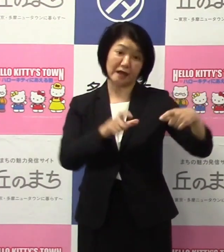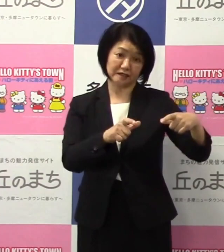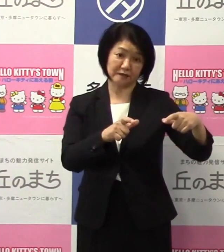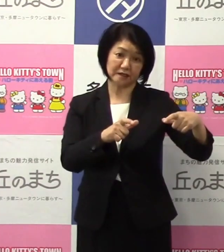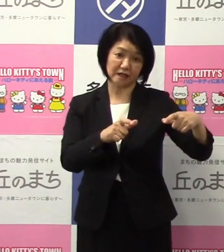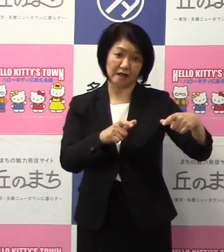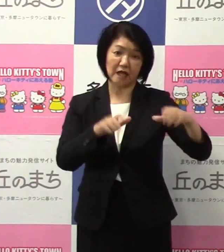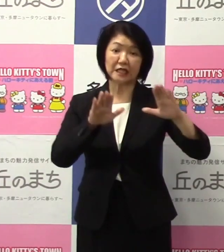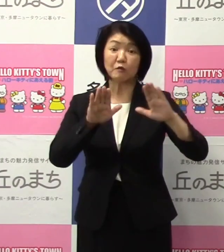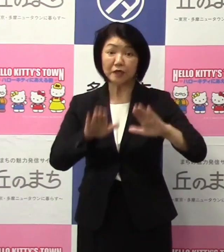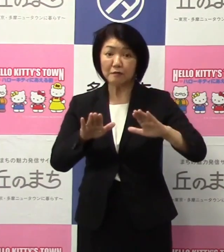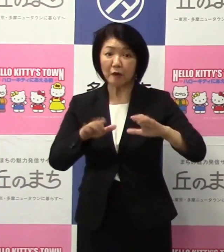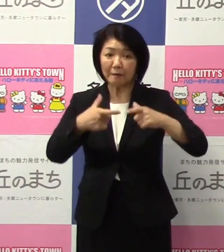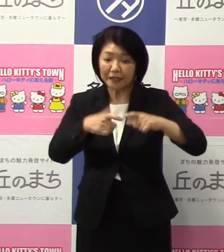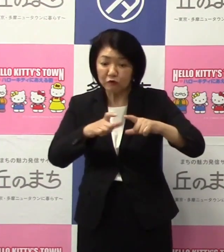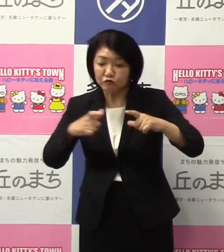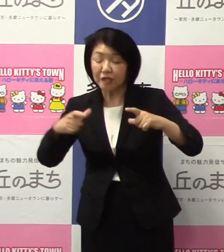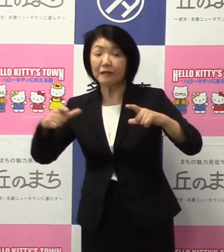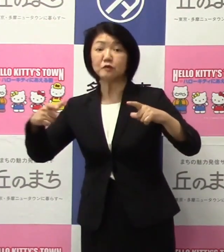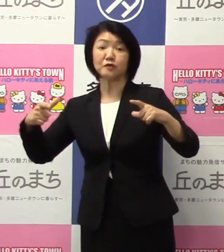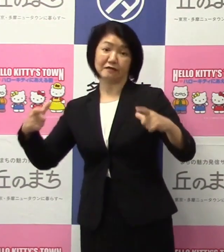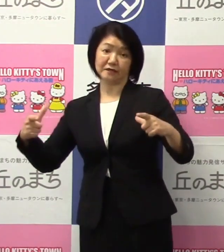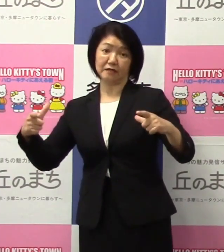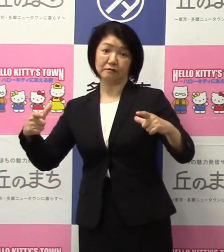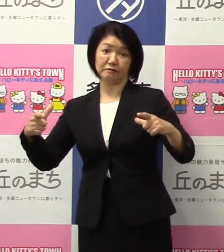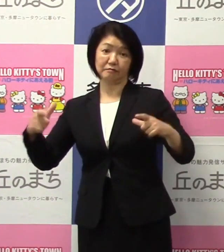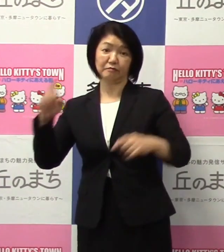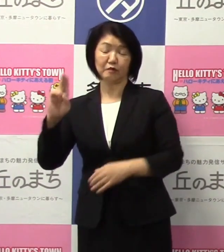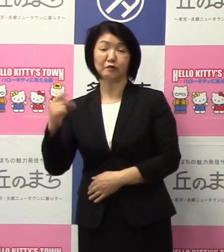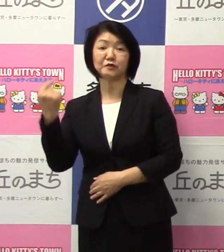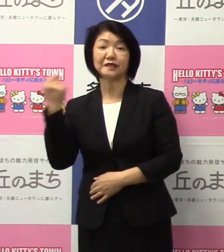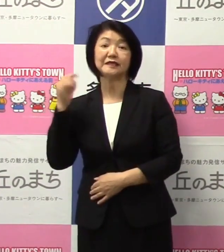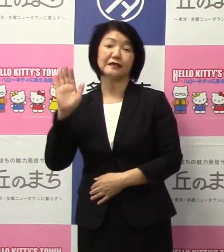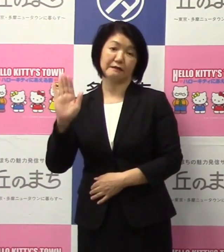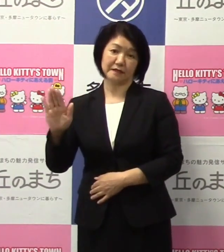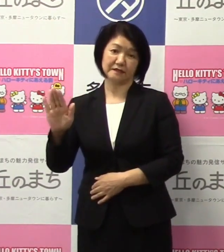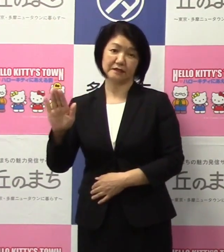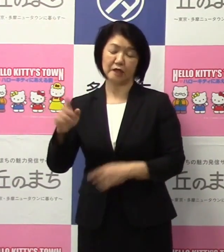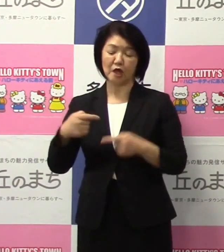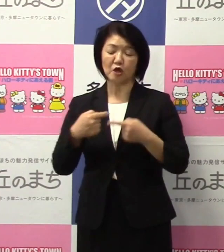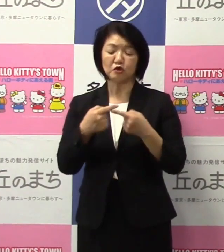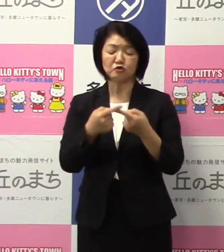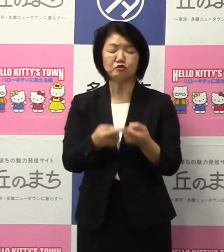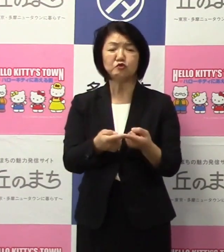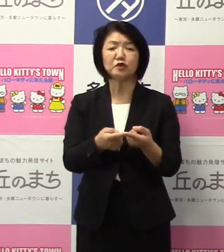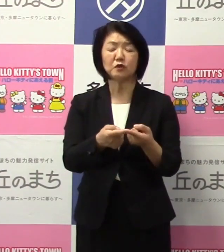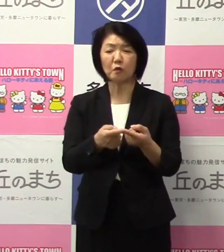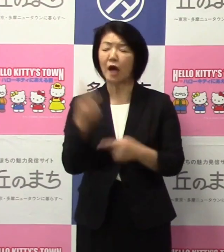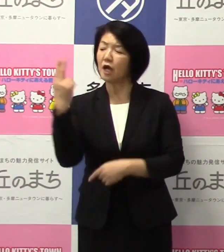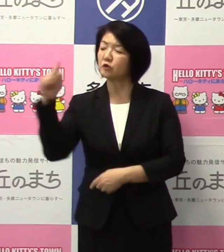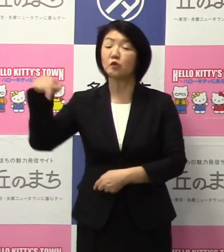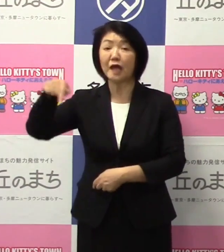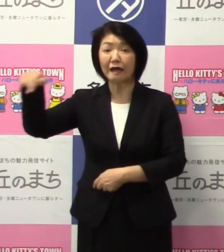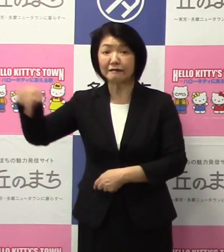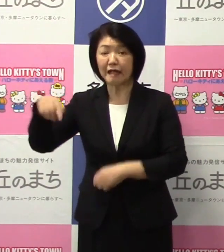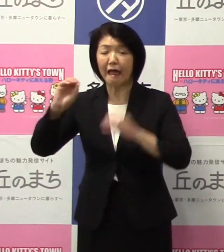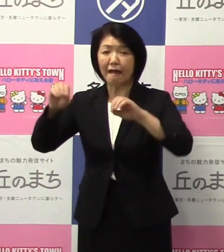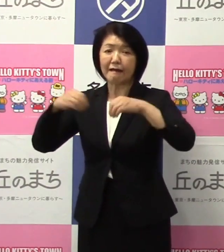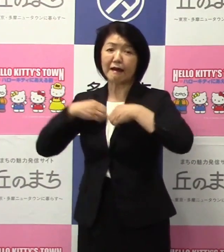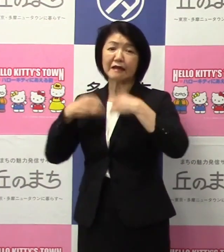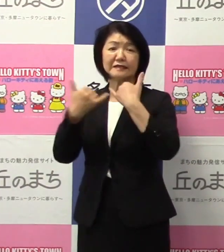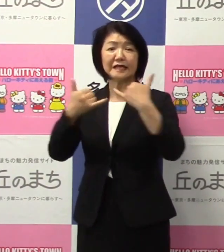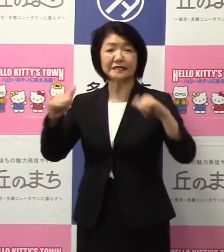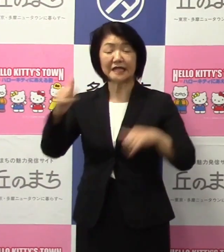び感染者用に準備し直したとのことです。入院は都内で陽性者とな